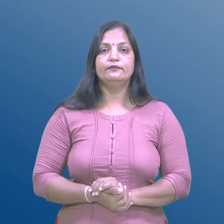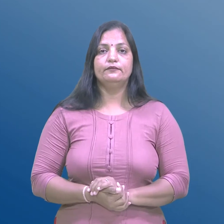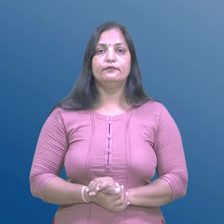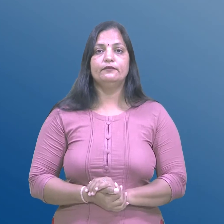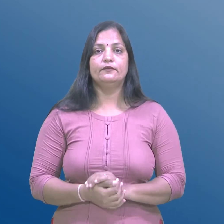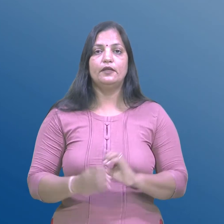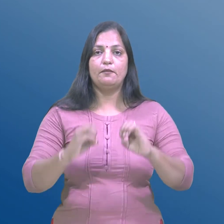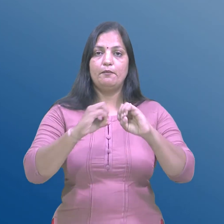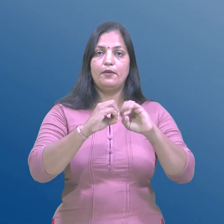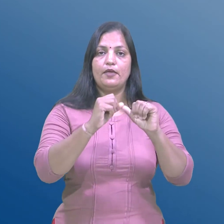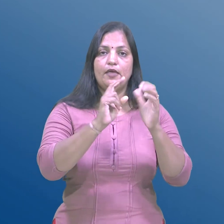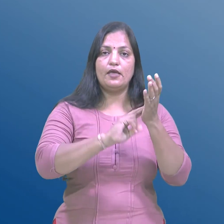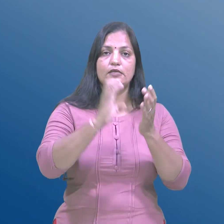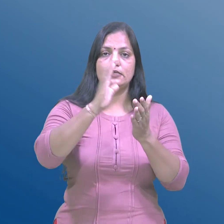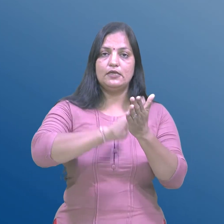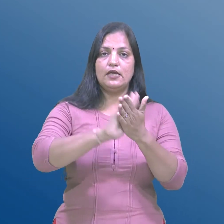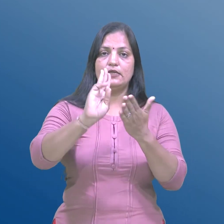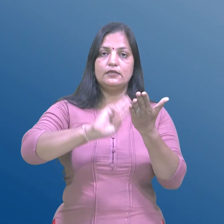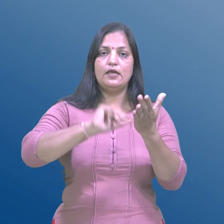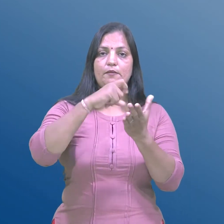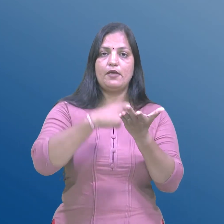બેન્ચમાર્ક વિકલાંગતા ધરાવતી વ્યક્તિ